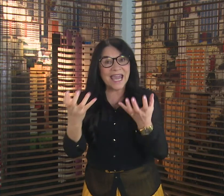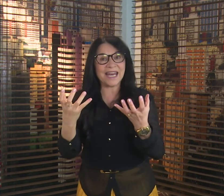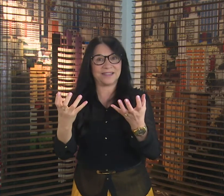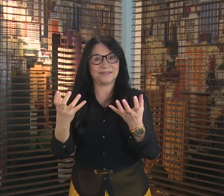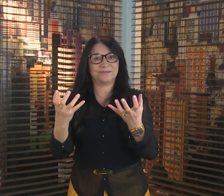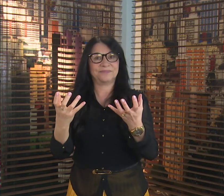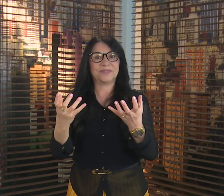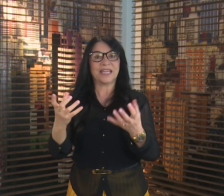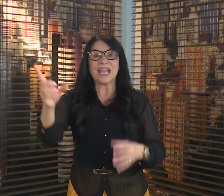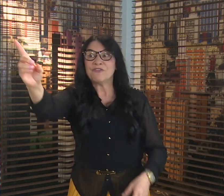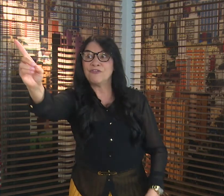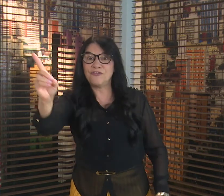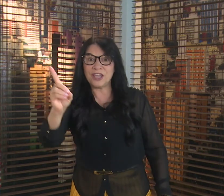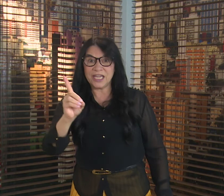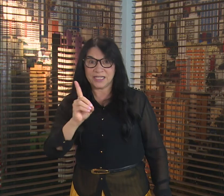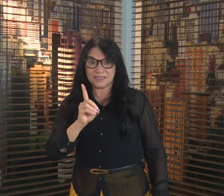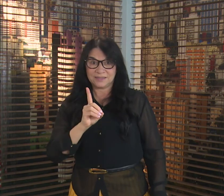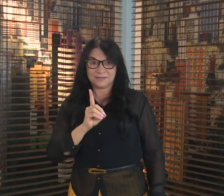quer vir